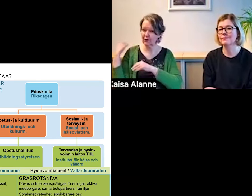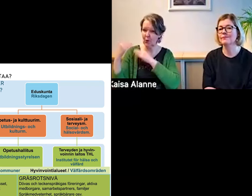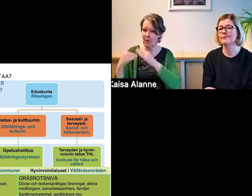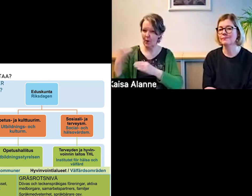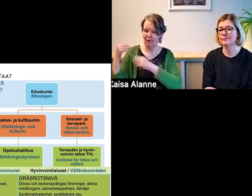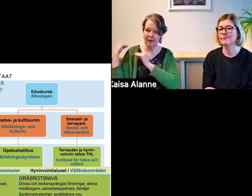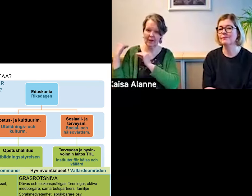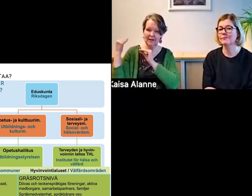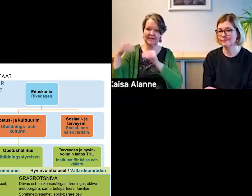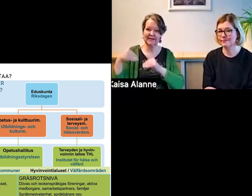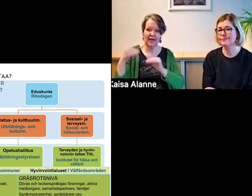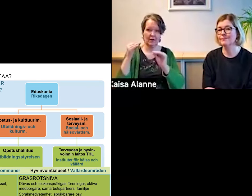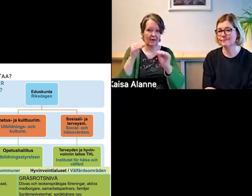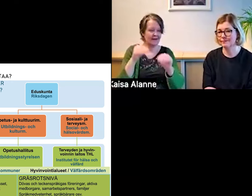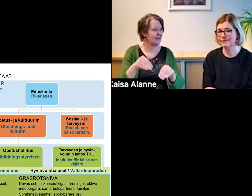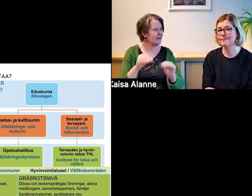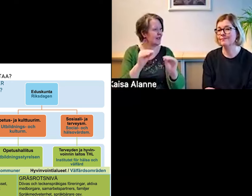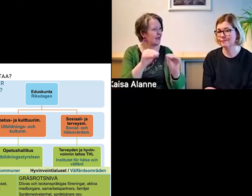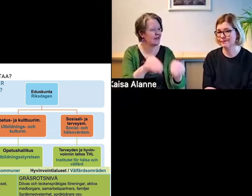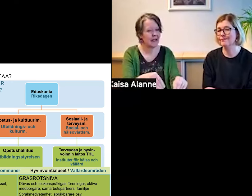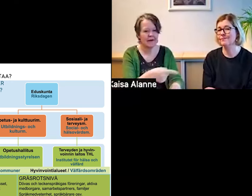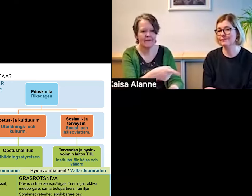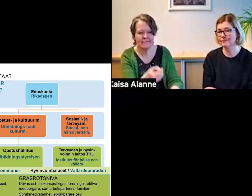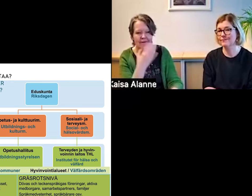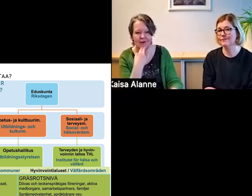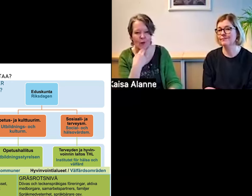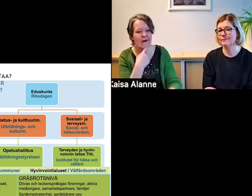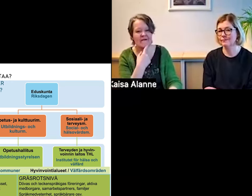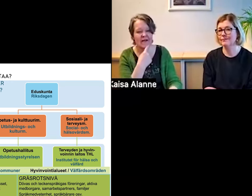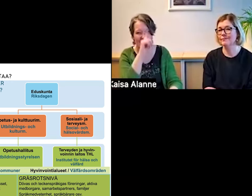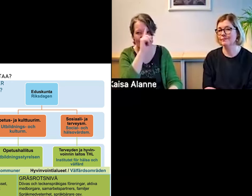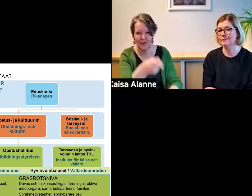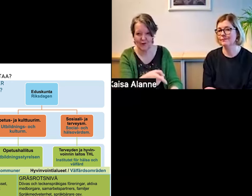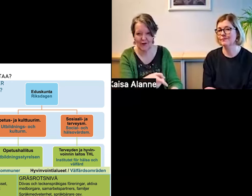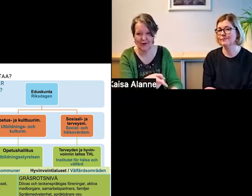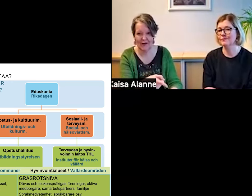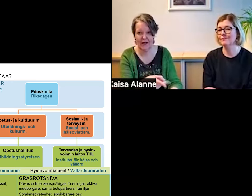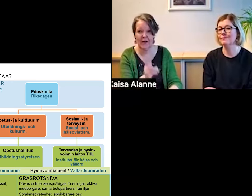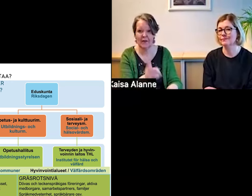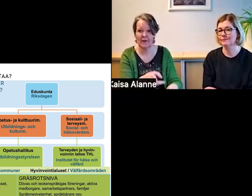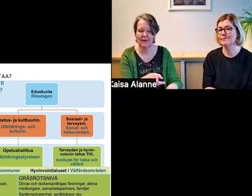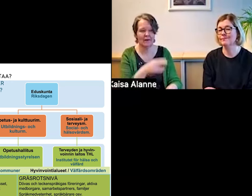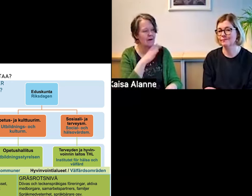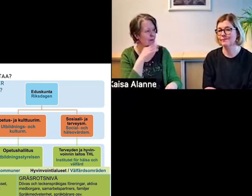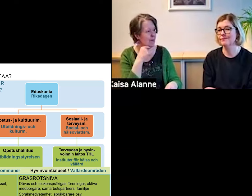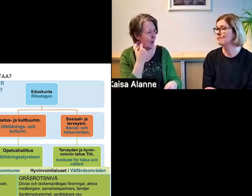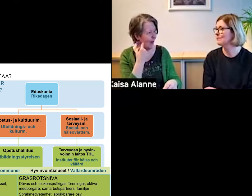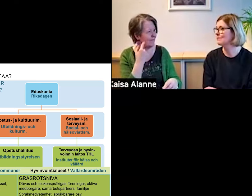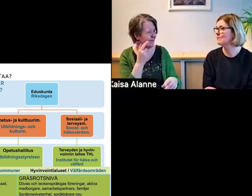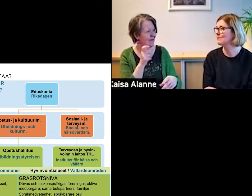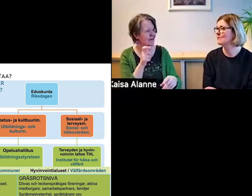osaa viittomakieltä. Ja eli puhutaan, eli tämä, me ollaan puhuttu paljon sukupolvien siirtymistä, että kieli siirtyy